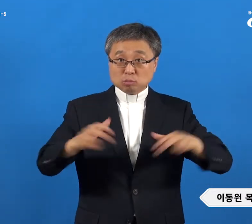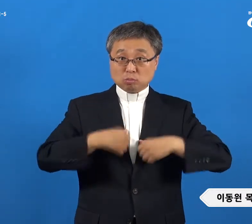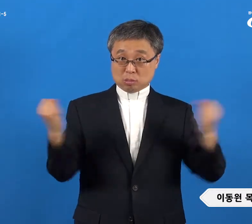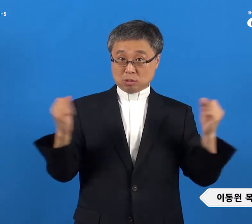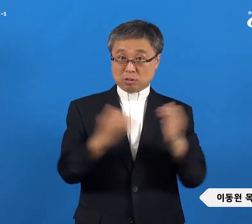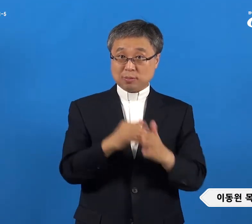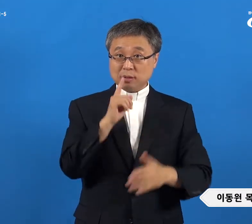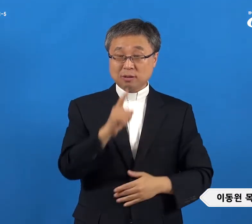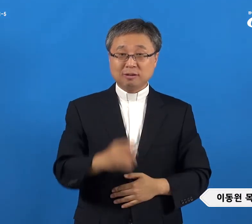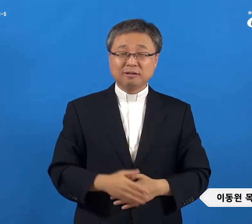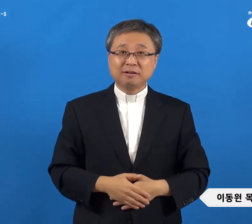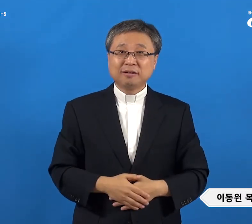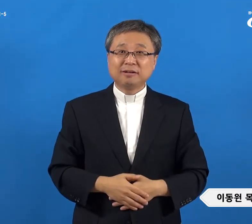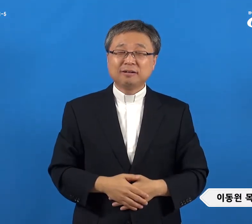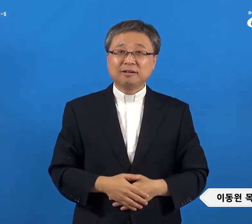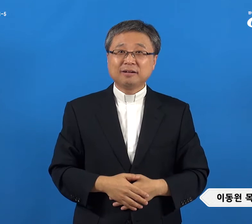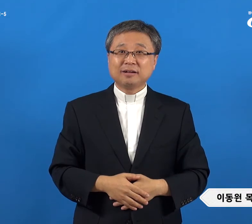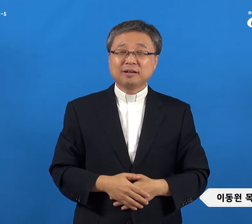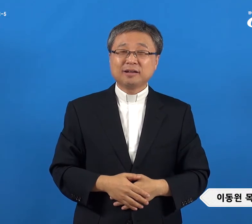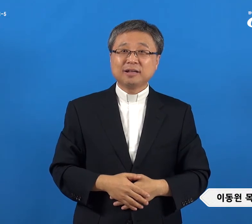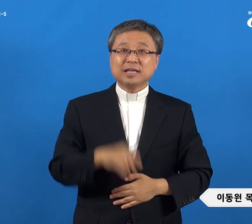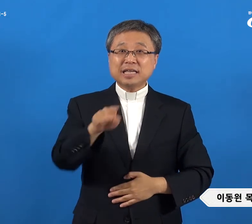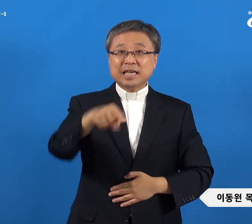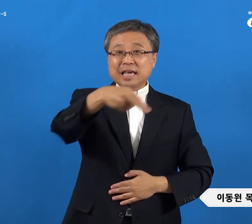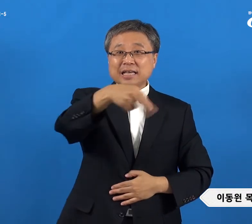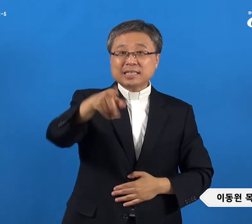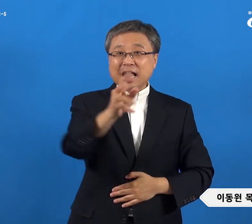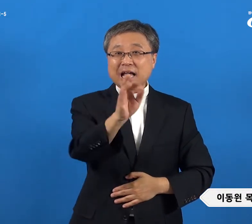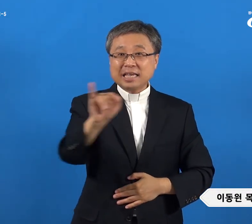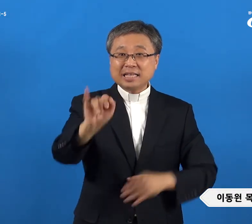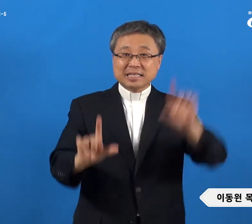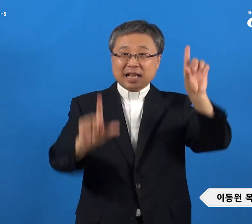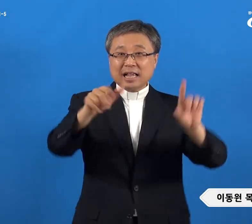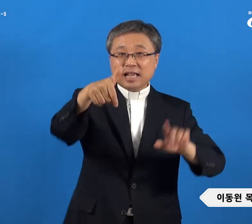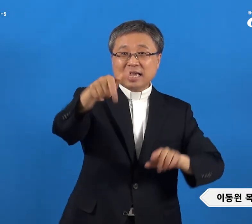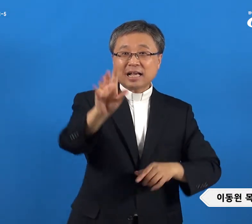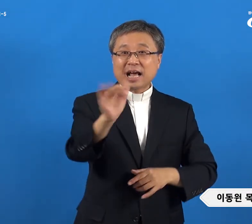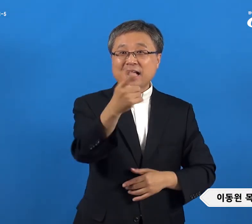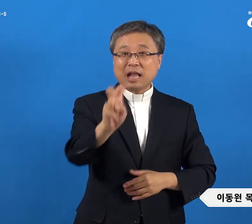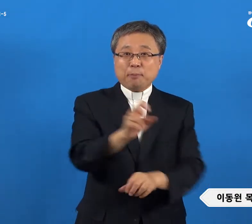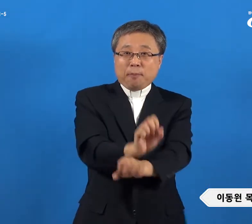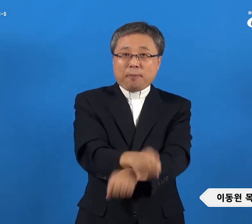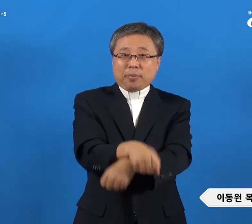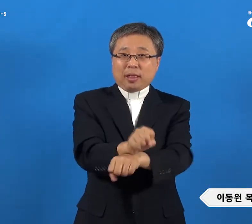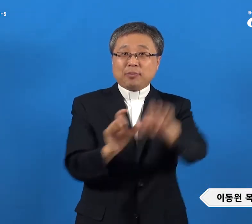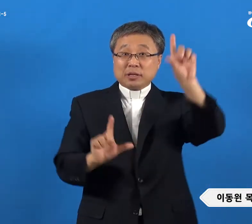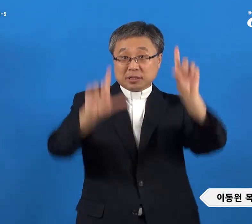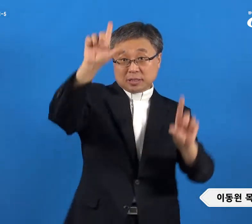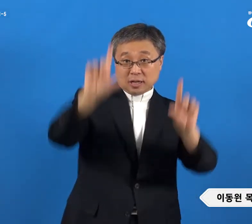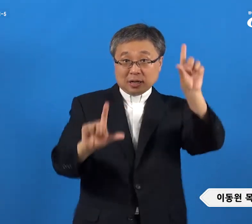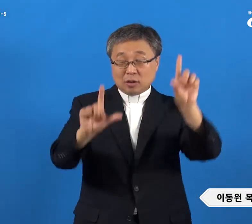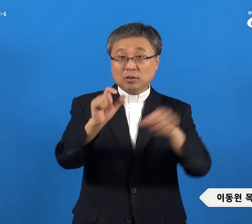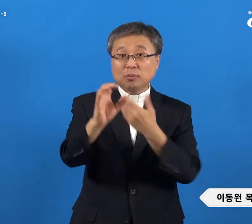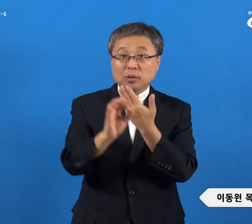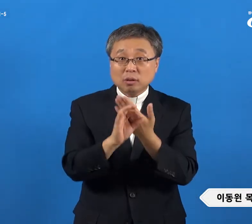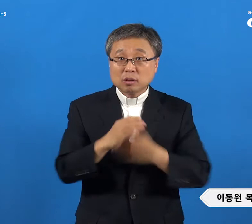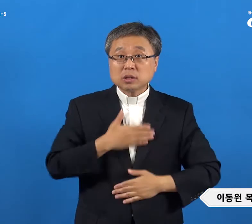그러죠. 네. 이게 싸이 스타일이고 강남 스타일이라면 제자의 스타일은 뭘까요? 예수의 제자의